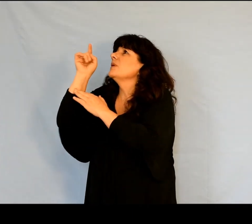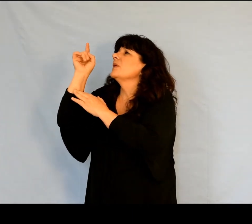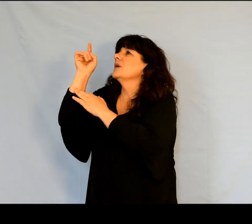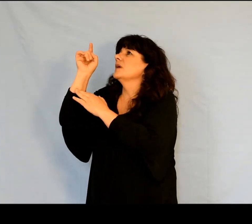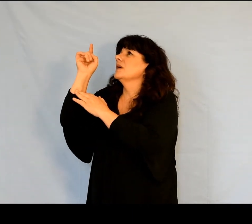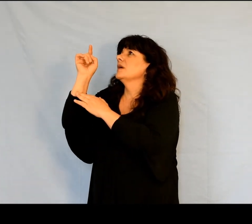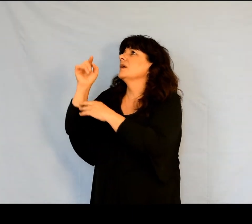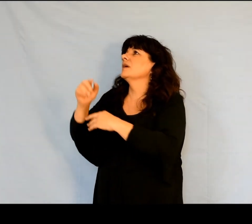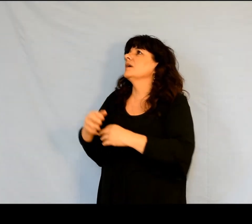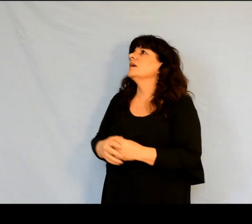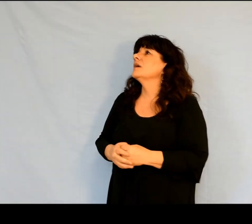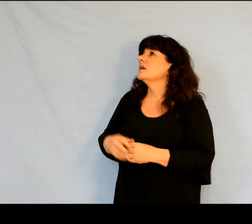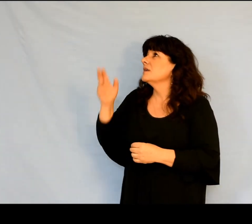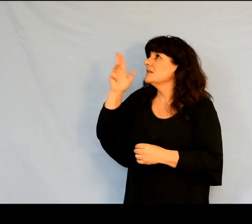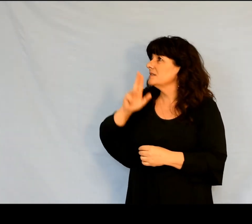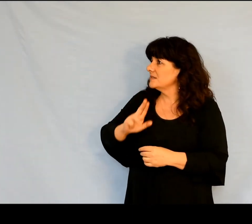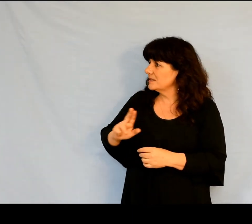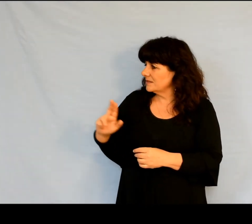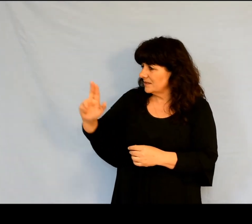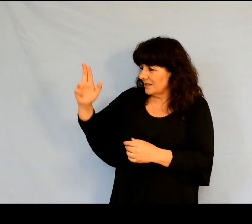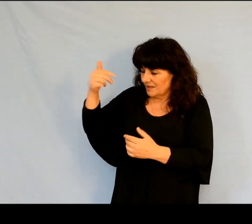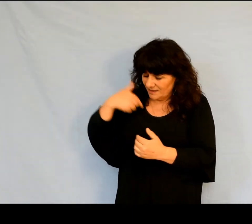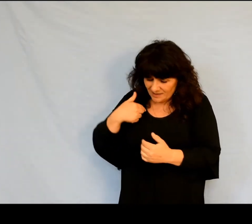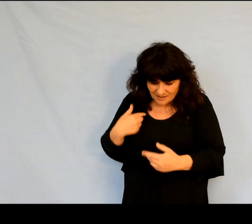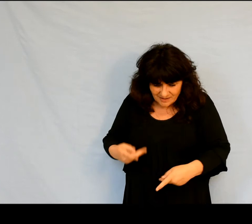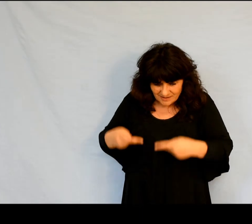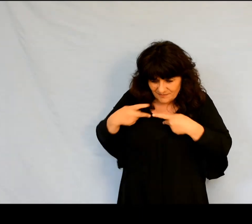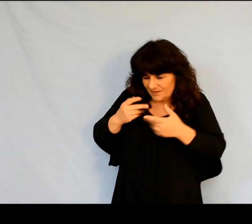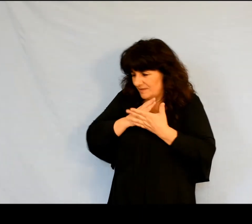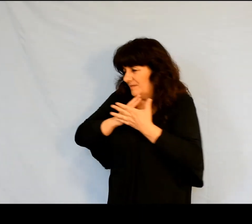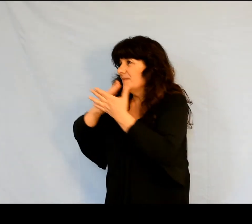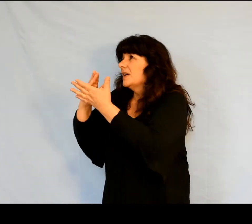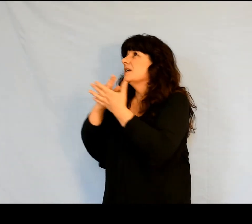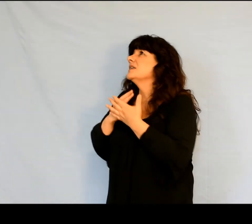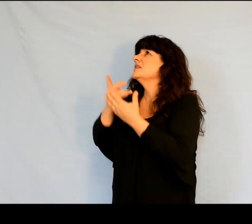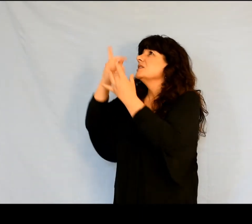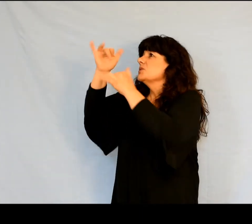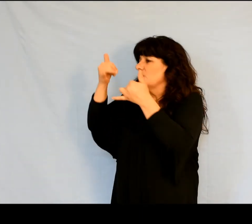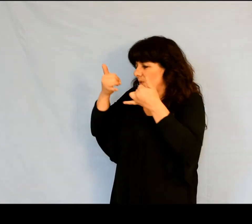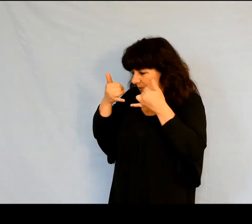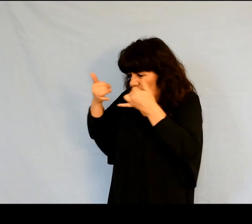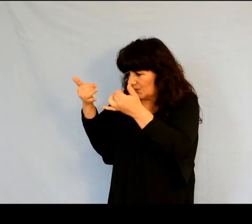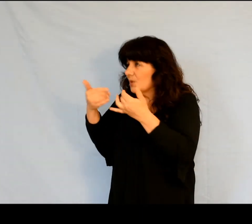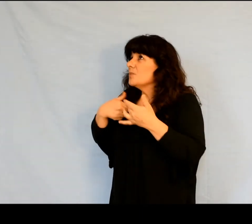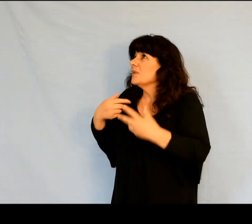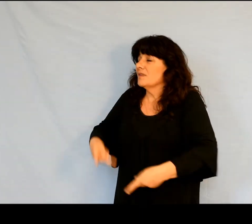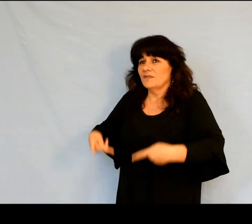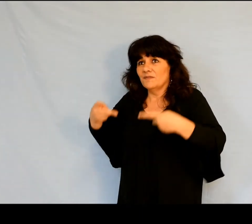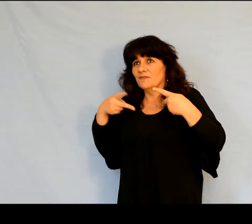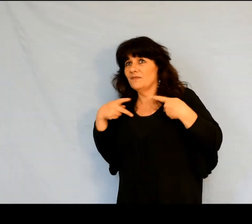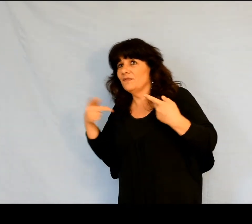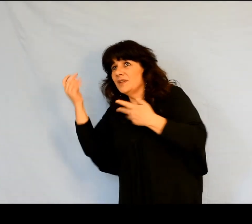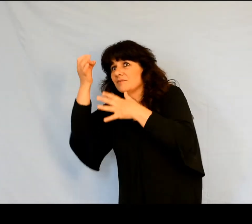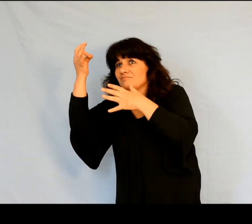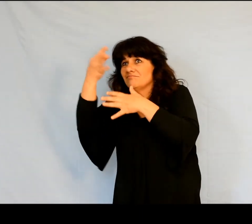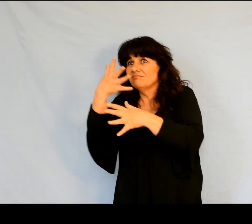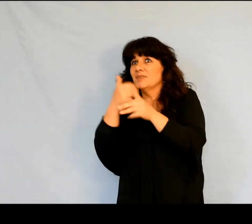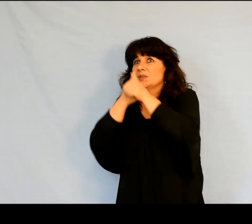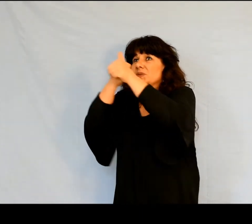Seigneur, mon partage et ma coupe, de toi dépend mon sort. Je garde